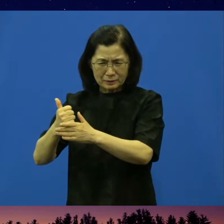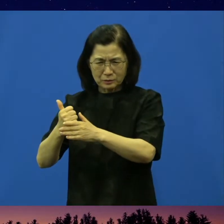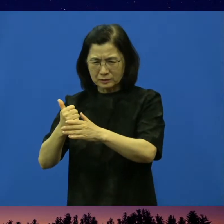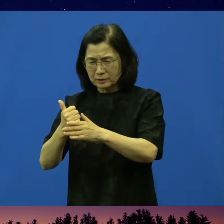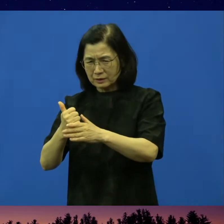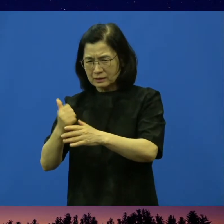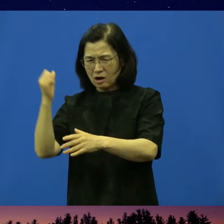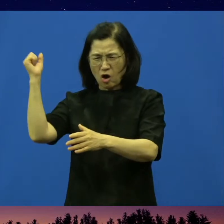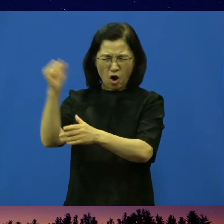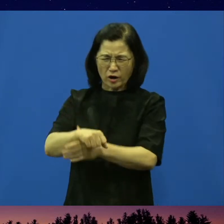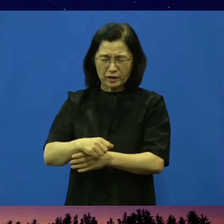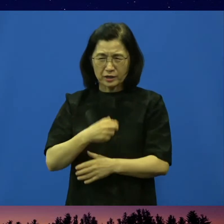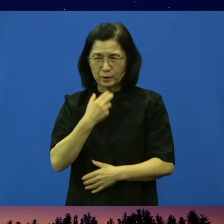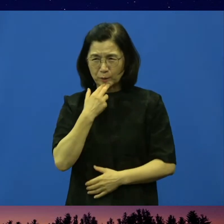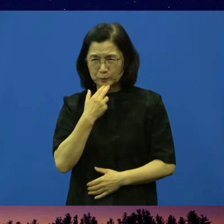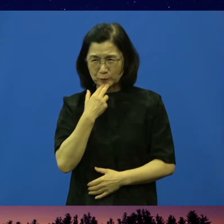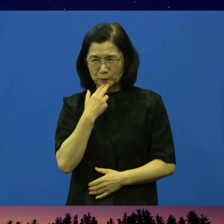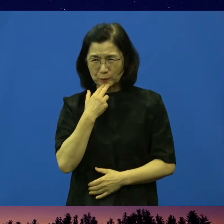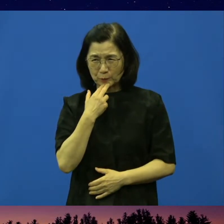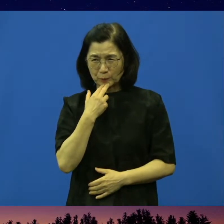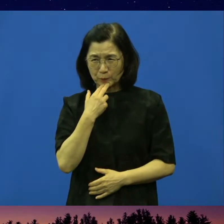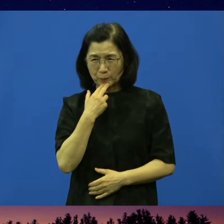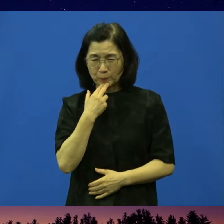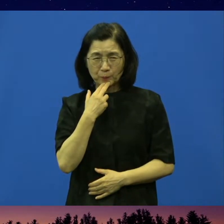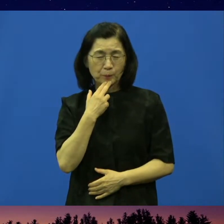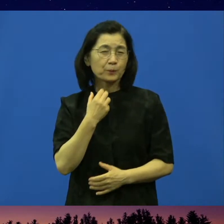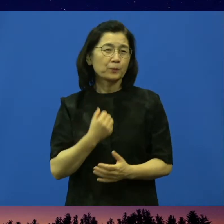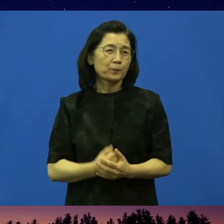좀 안정되려 하면 흔드셔.